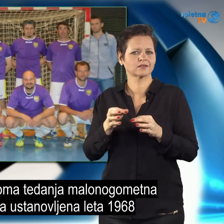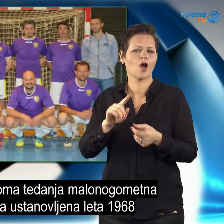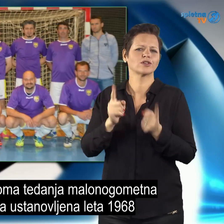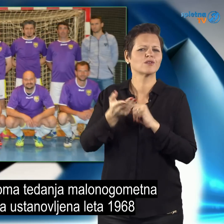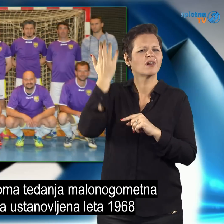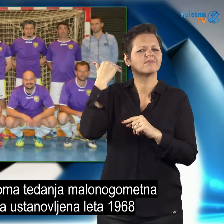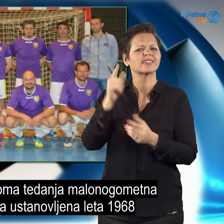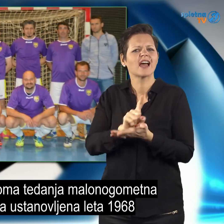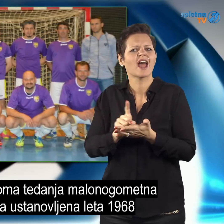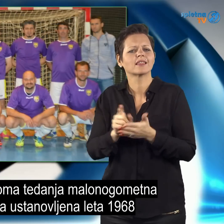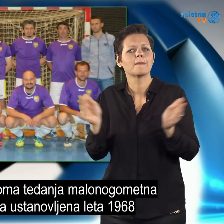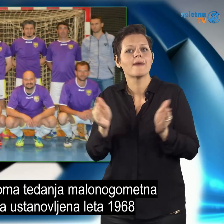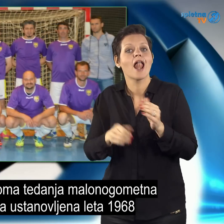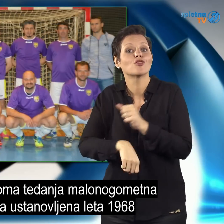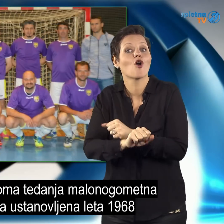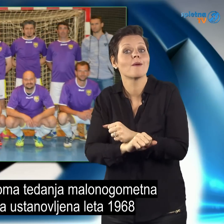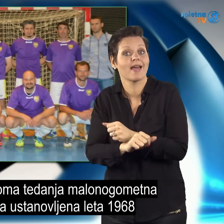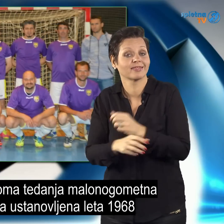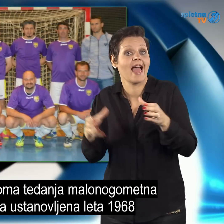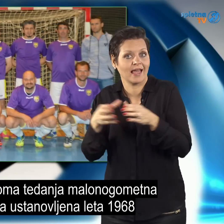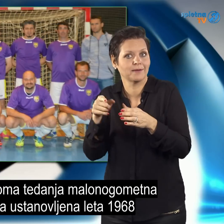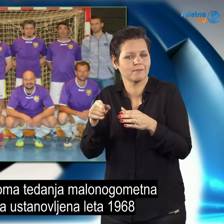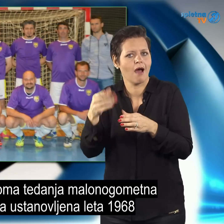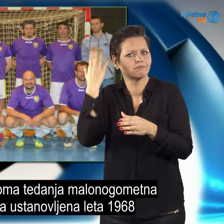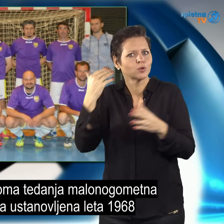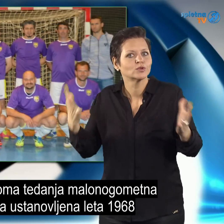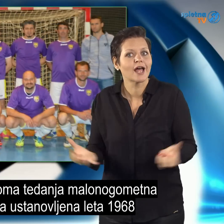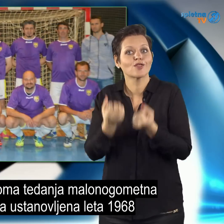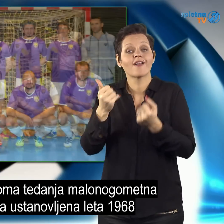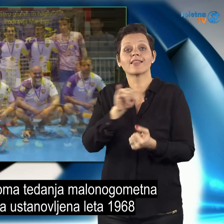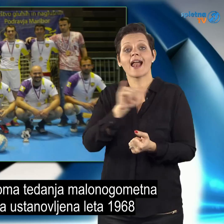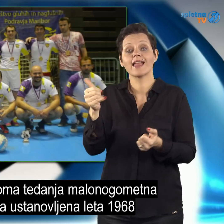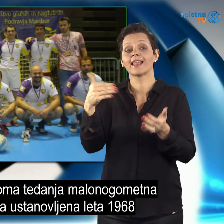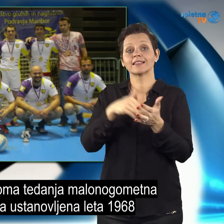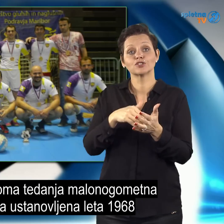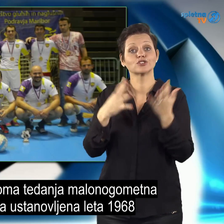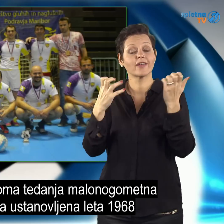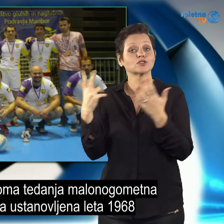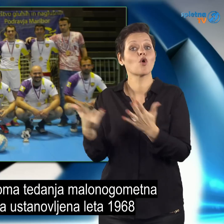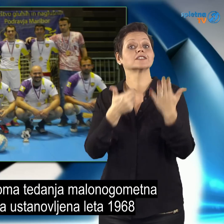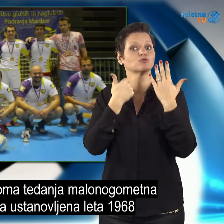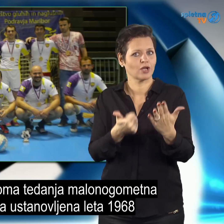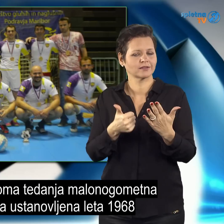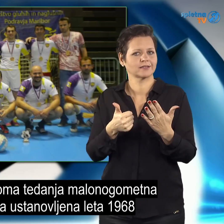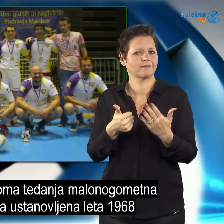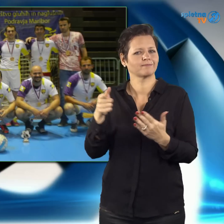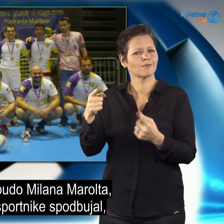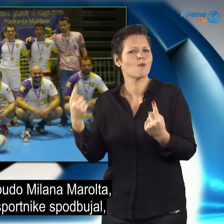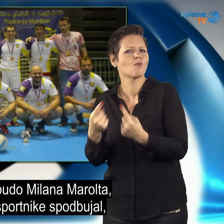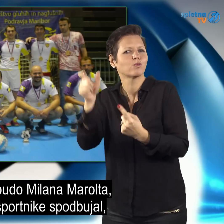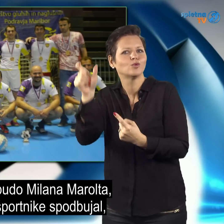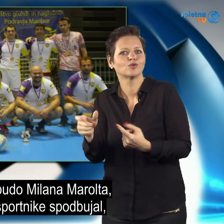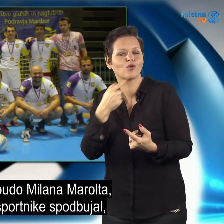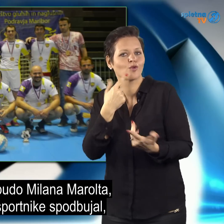Futsalska oziroma tedanja malonogometna ekipa je bila ustanovljena leta 1968 na pobudo Milana Marolta, ki